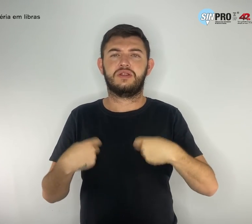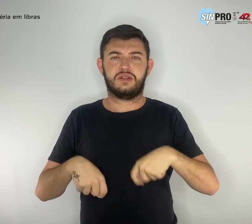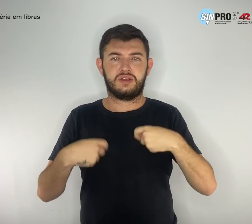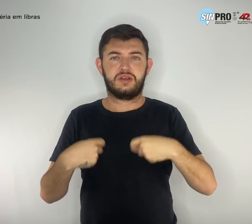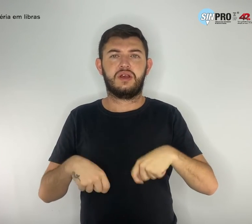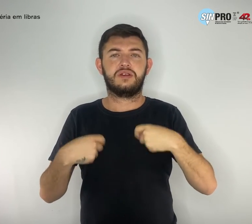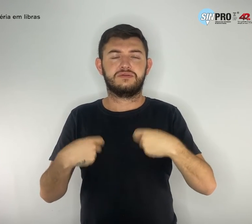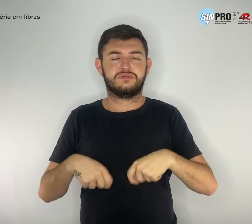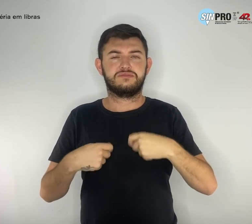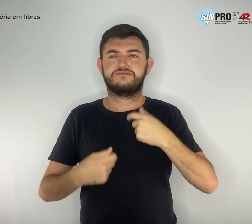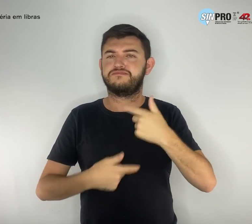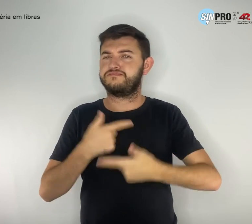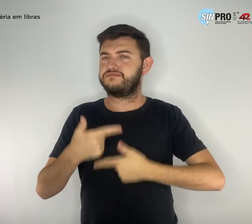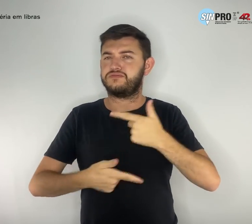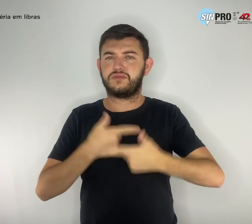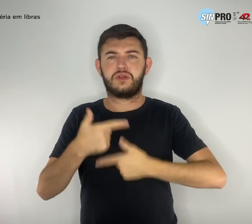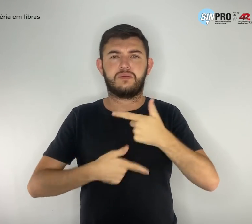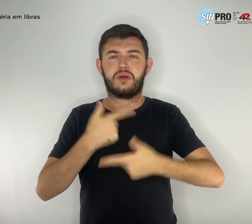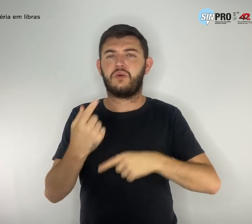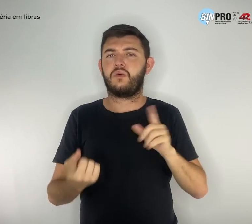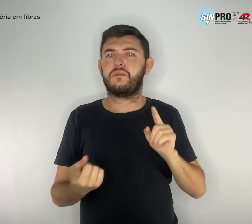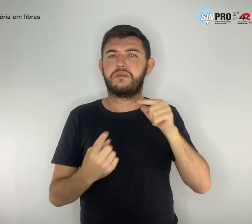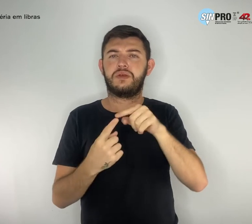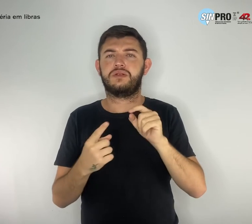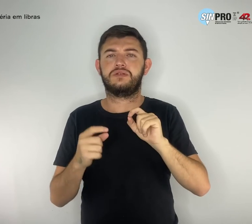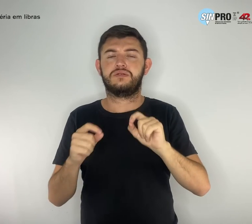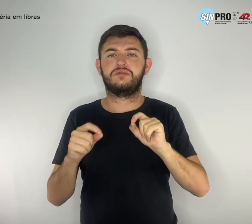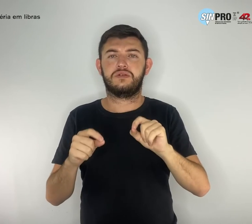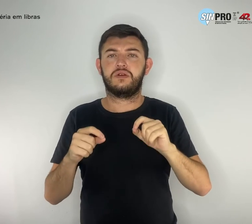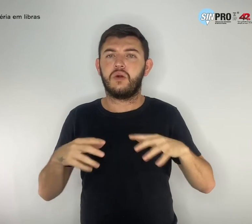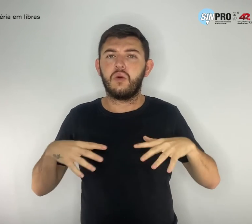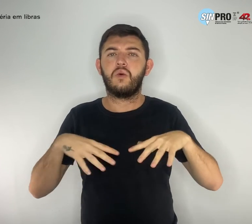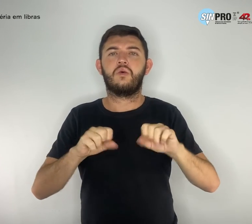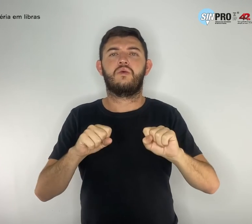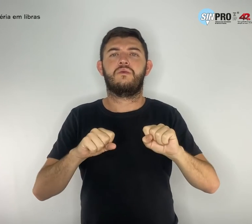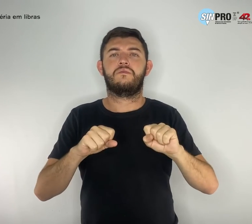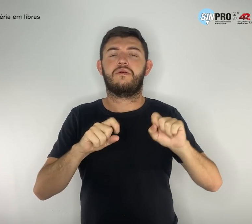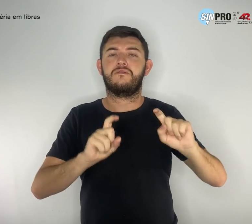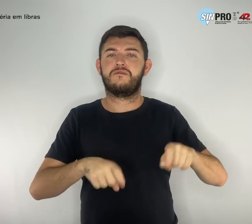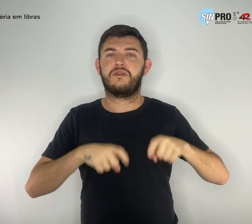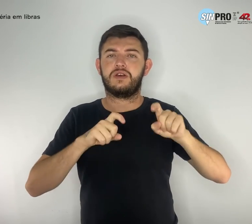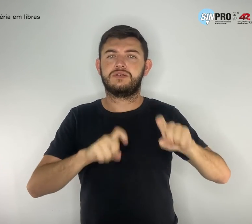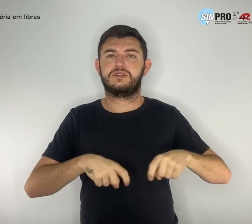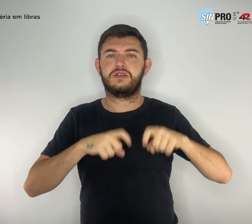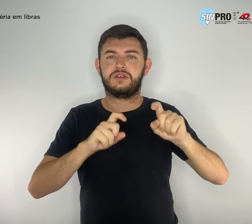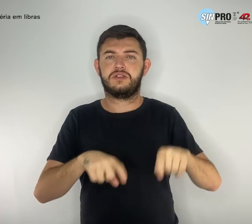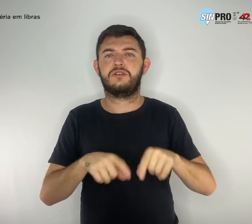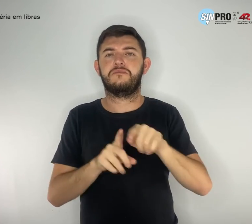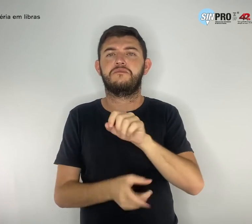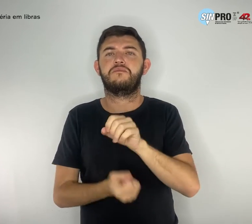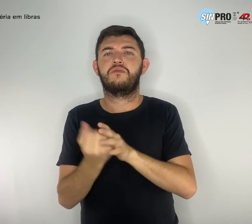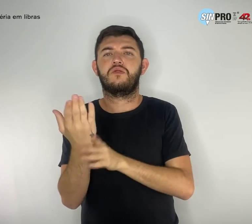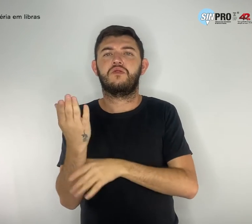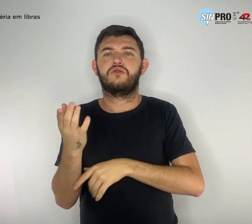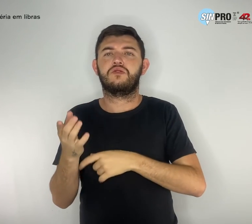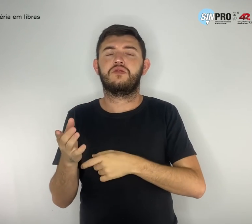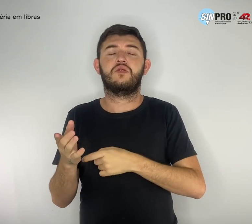ocupar, em princípio, as grandes fazendas produtoras de cana-de-açúcar. Com a já